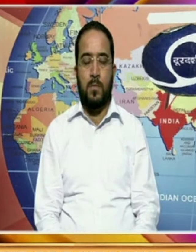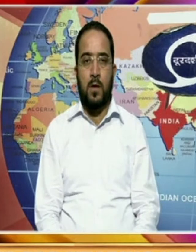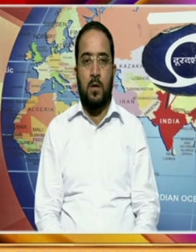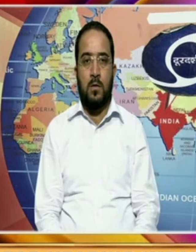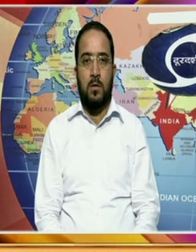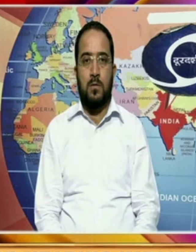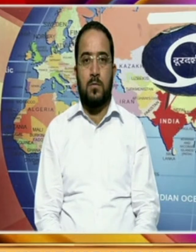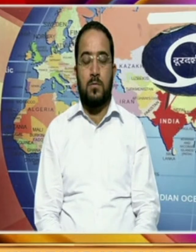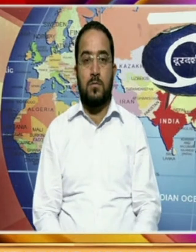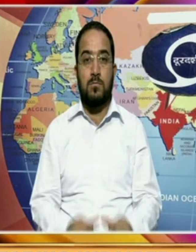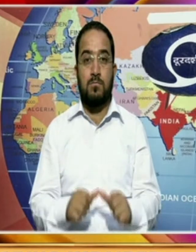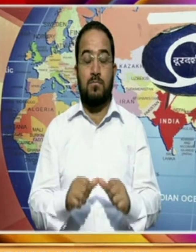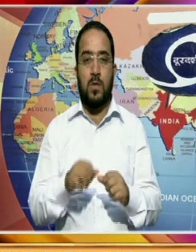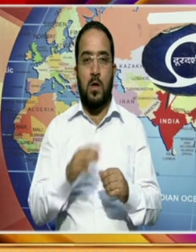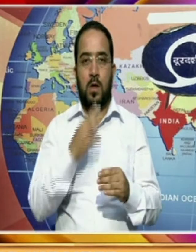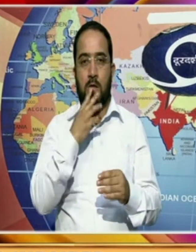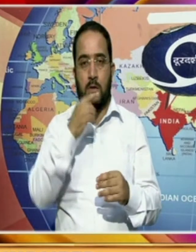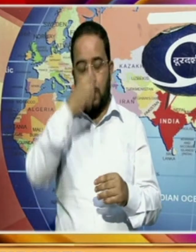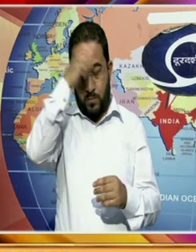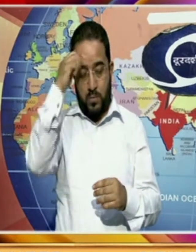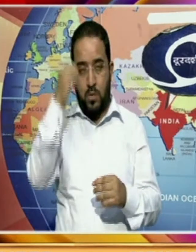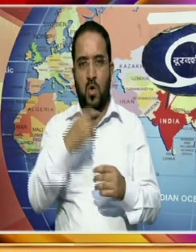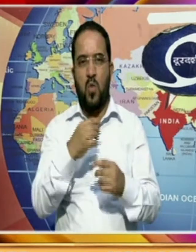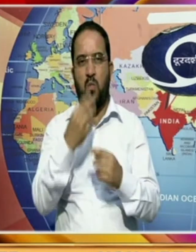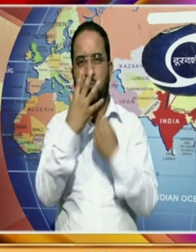कि अगरचे मुल्क में कई बार गरीबी हटाओ,